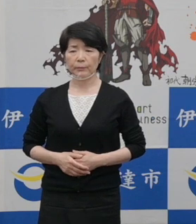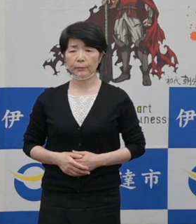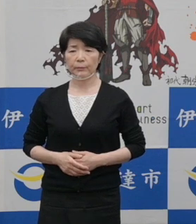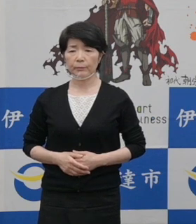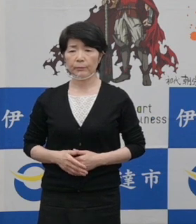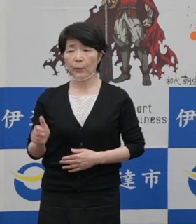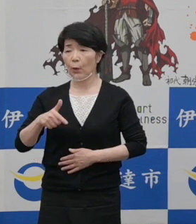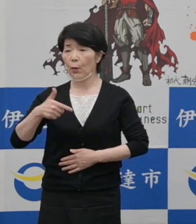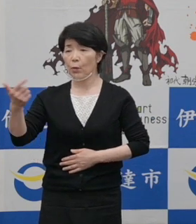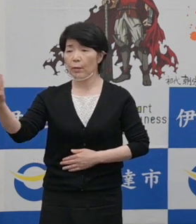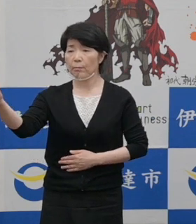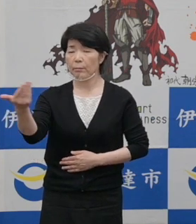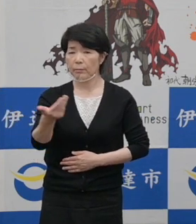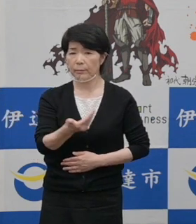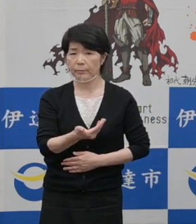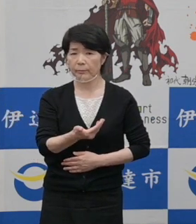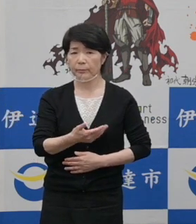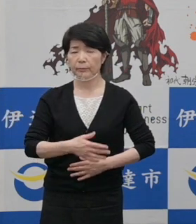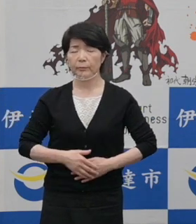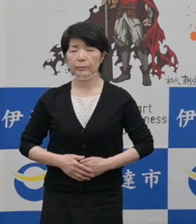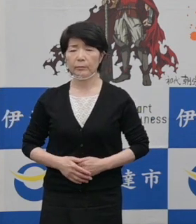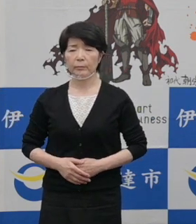他にございますでしょうか。